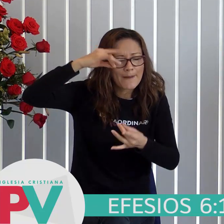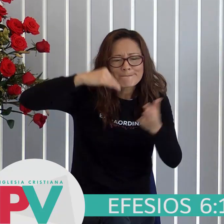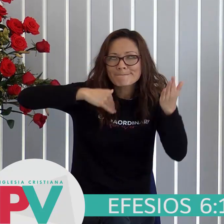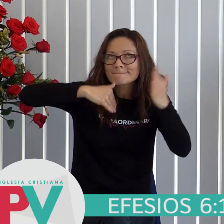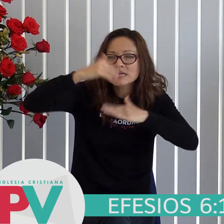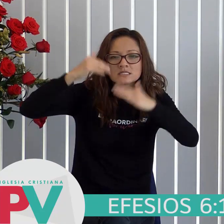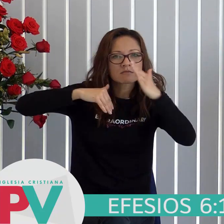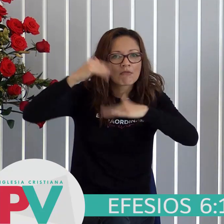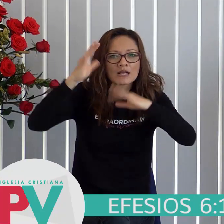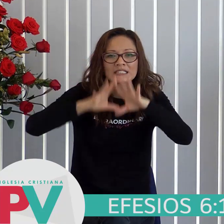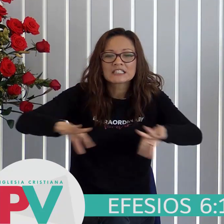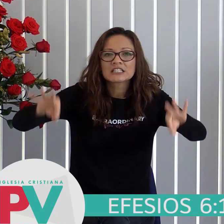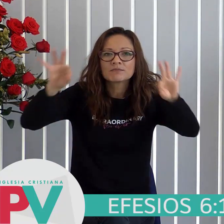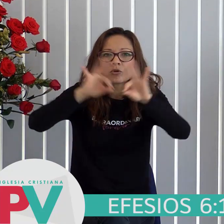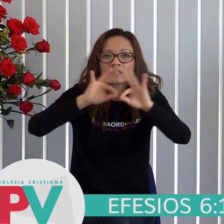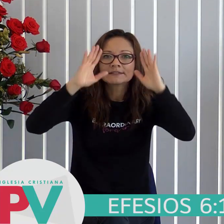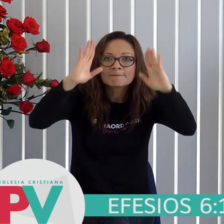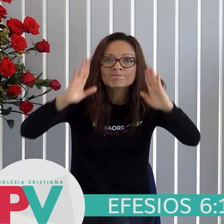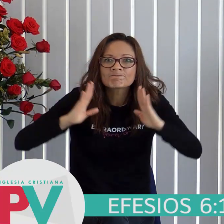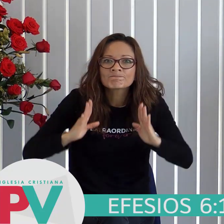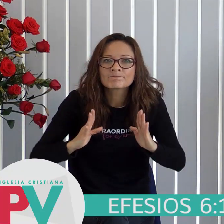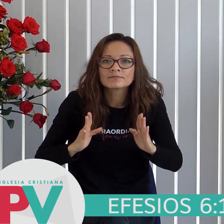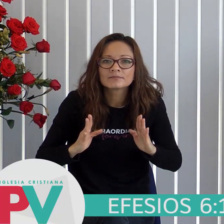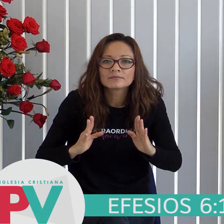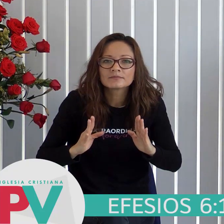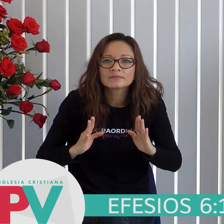más importante, oiga,